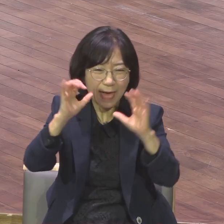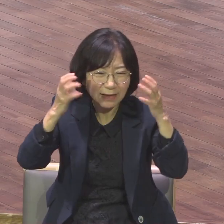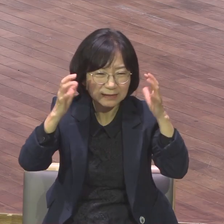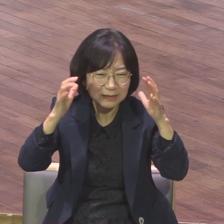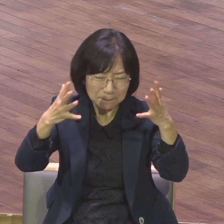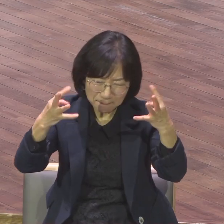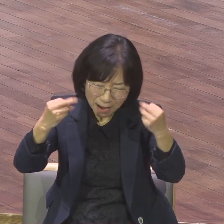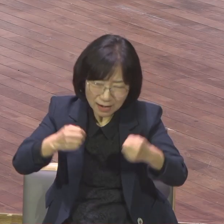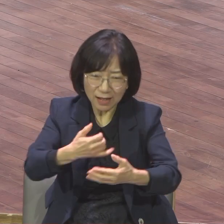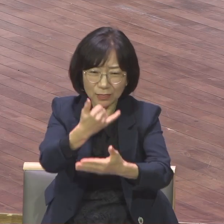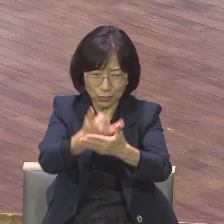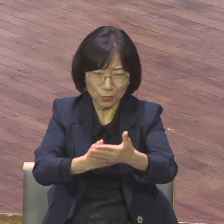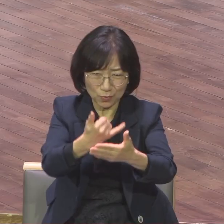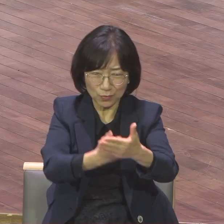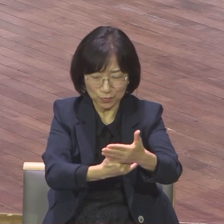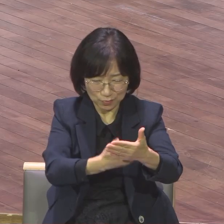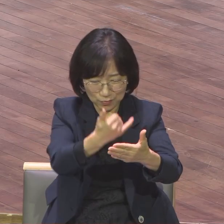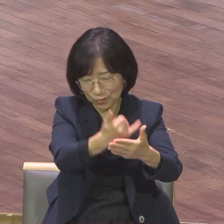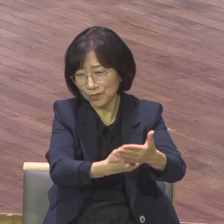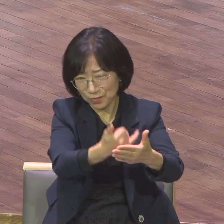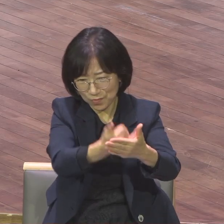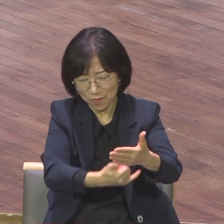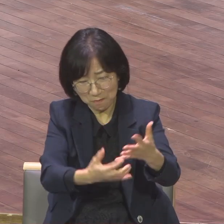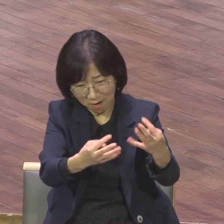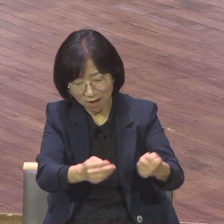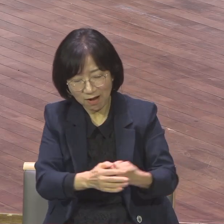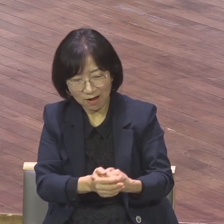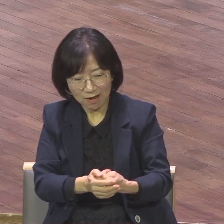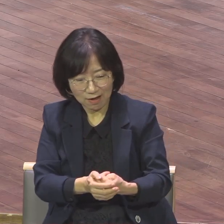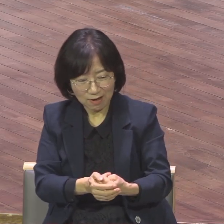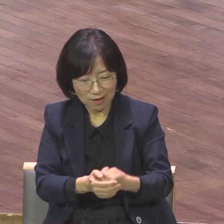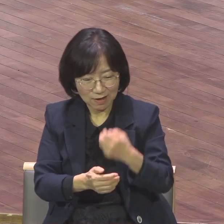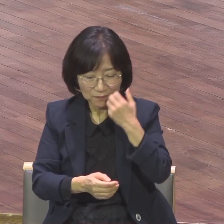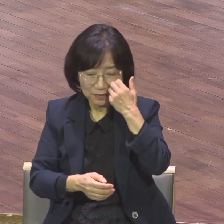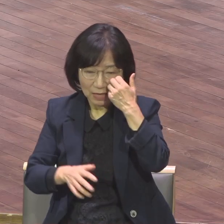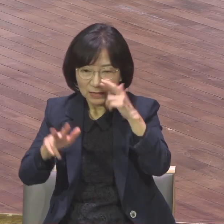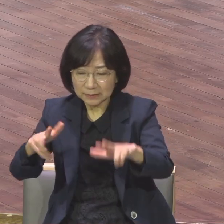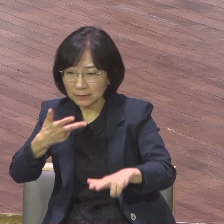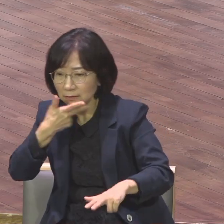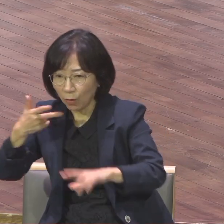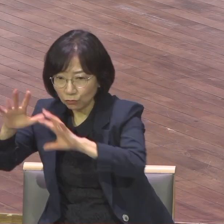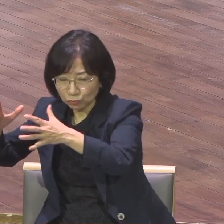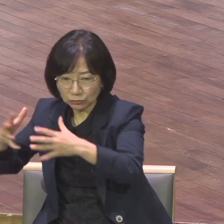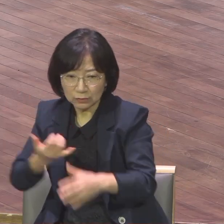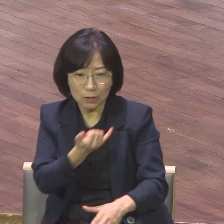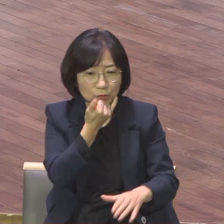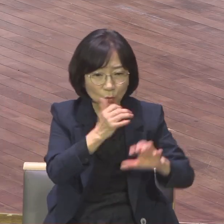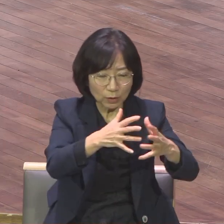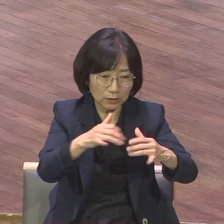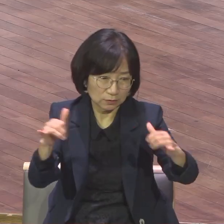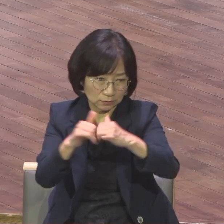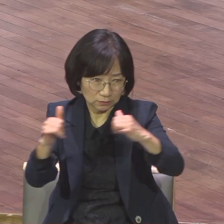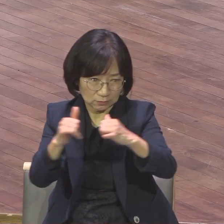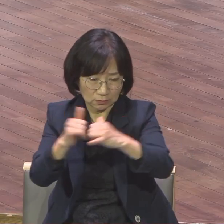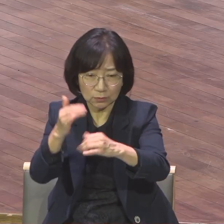말이에요. 독일 사람인데 영국 와가지고 지금 독일하고 싸우는데 지금 영국 와가지고 영국 애들 그